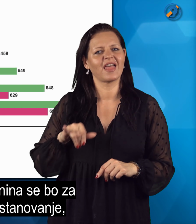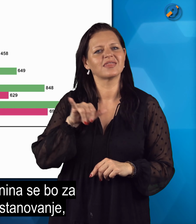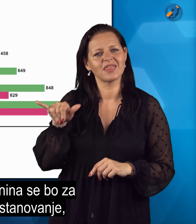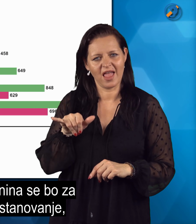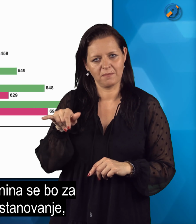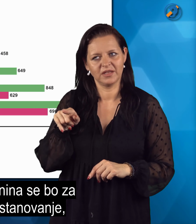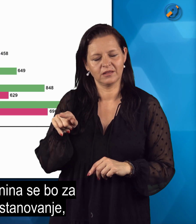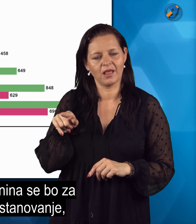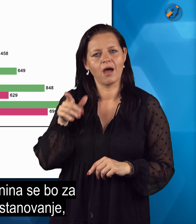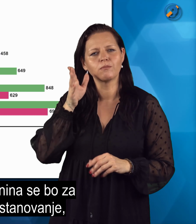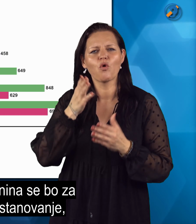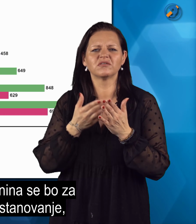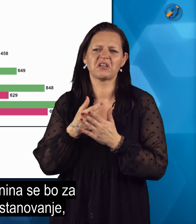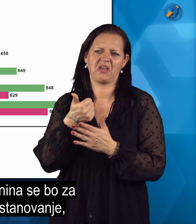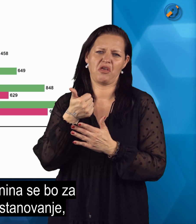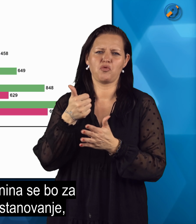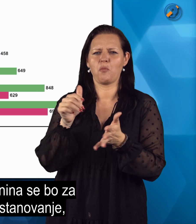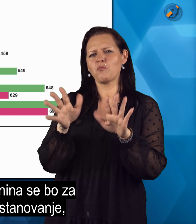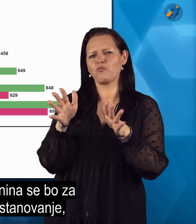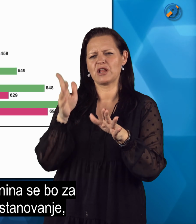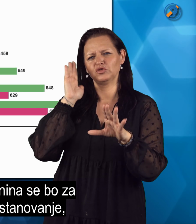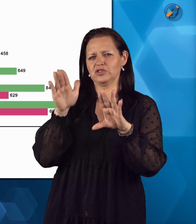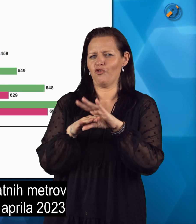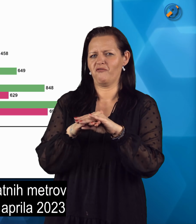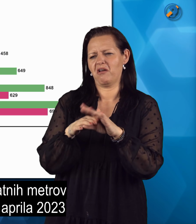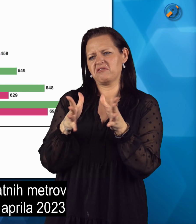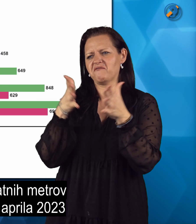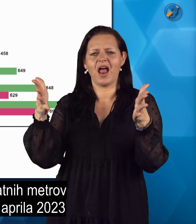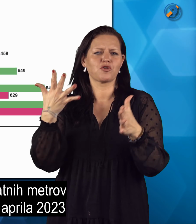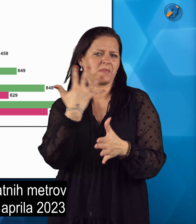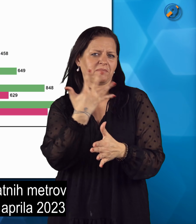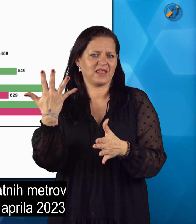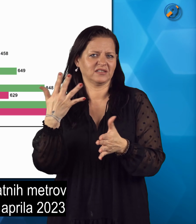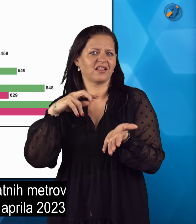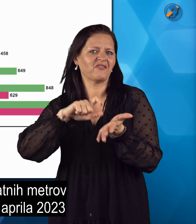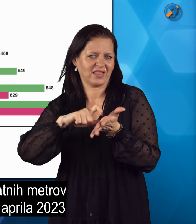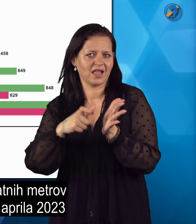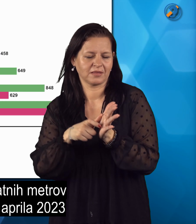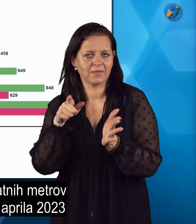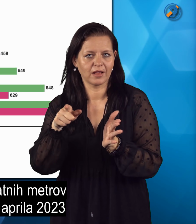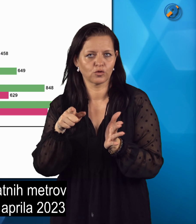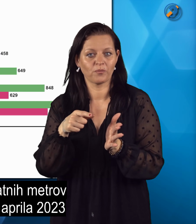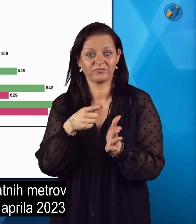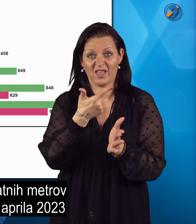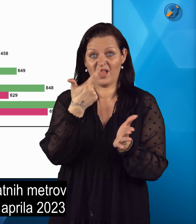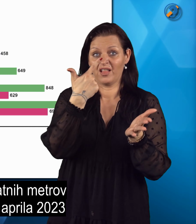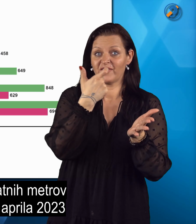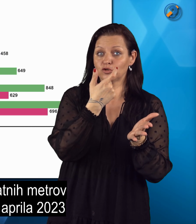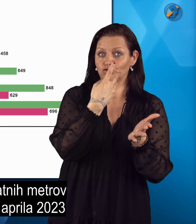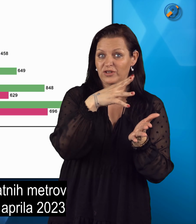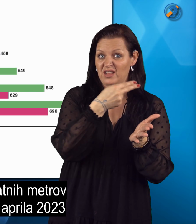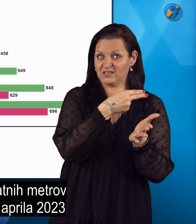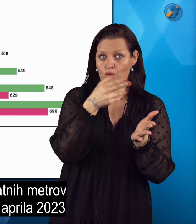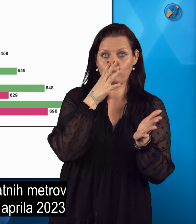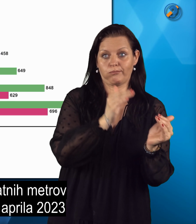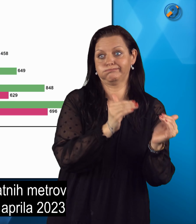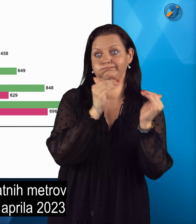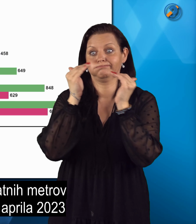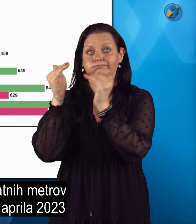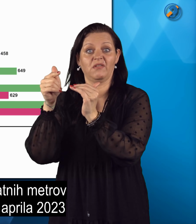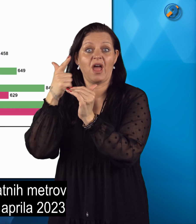Neprofitna najemnina se bo za eno povprečno stanovanje, veliko 55 kvadratnih metrov, iz 214 evrov do